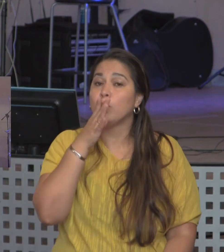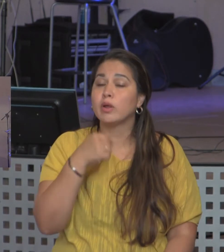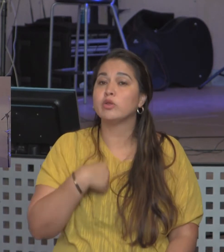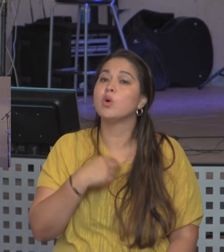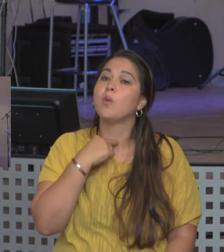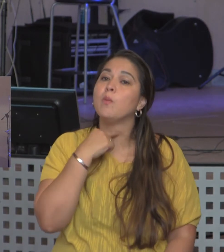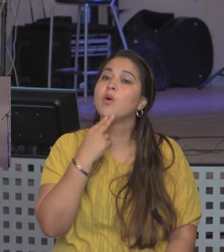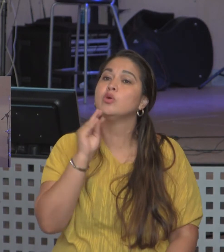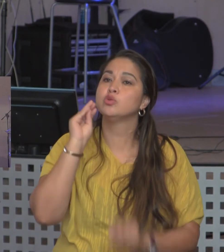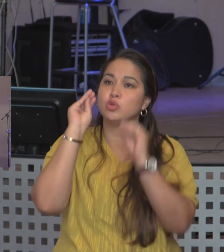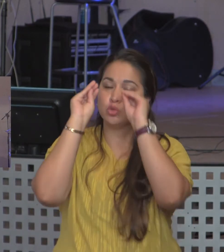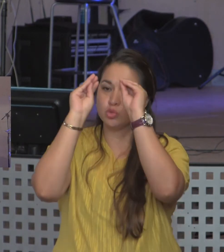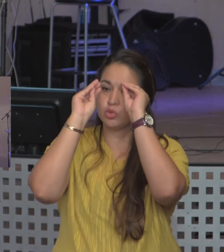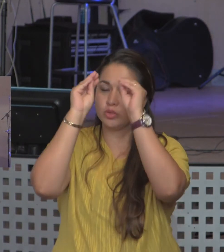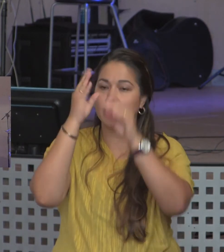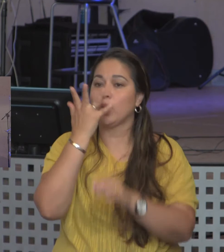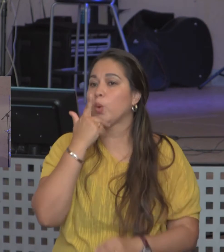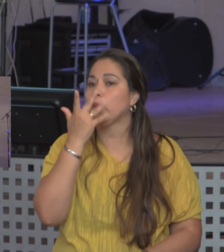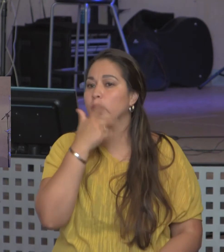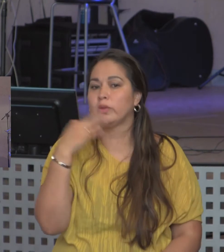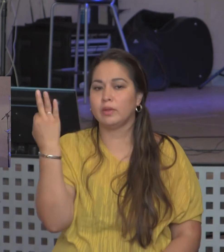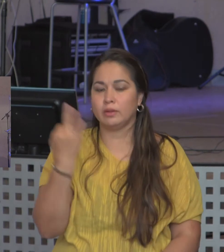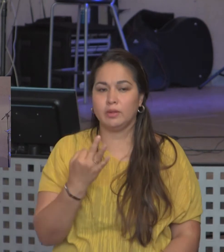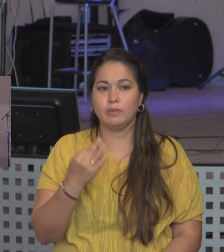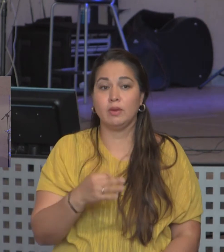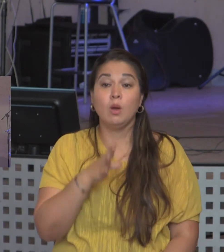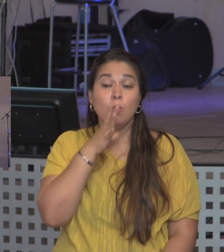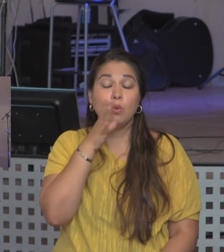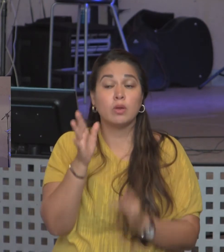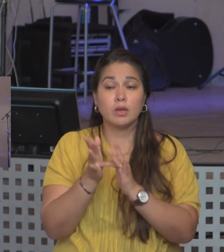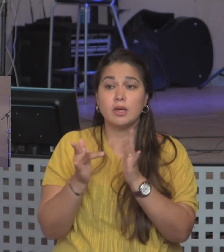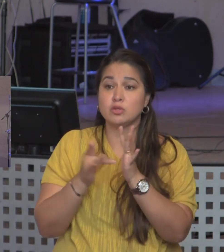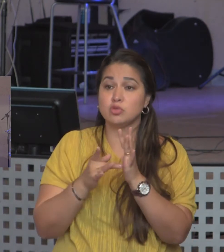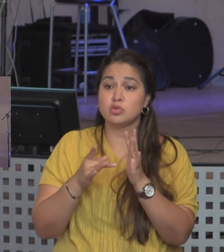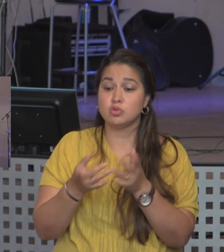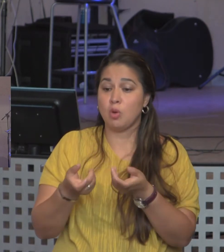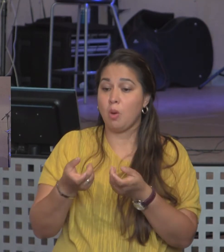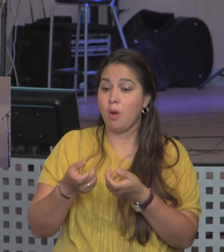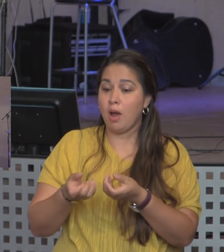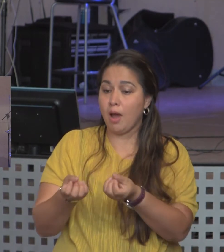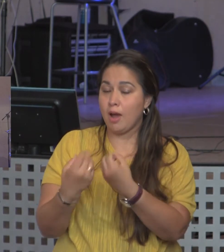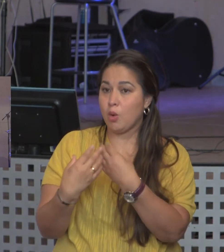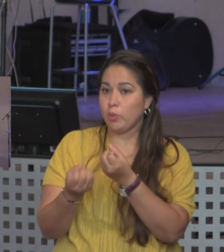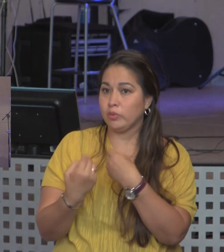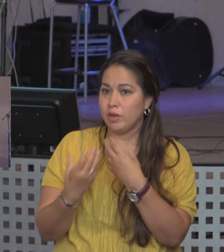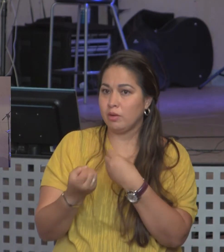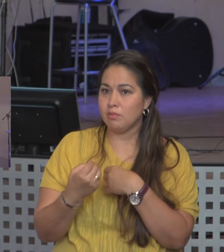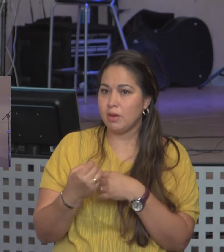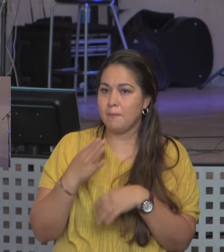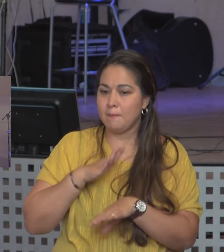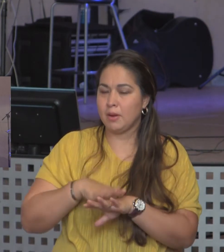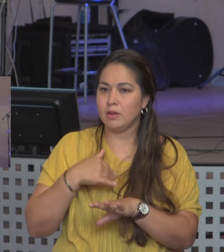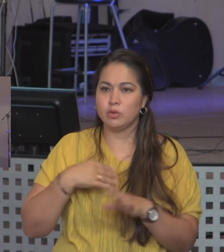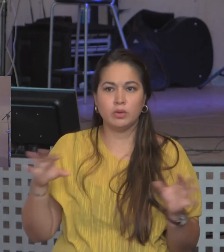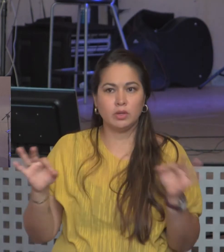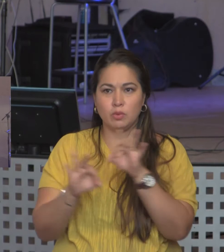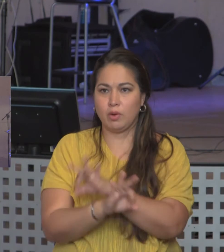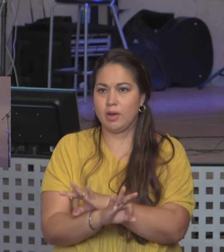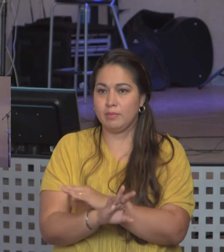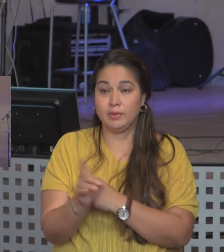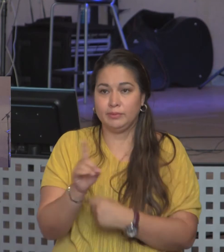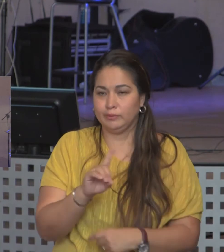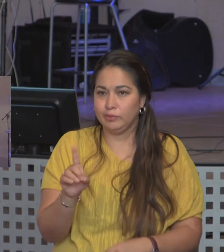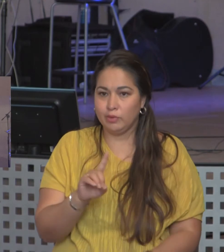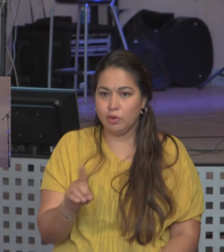contra de mí. Él no me va a decir nada para equivocarme. Él. Sé a